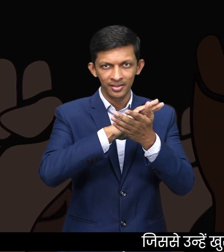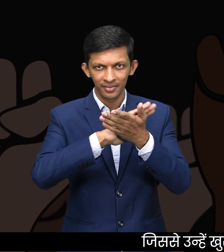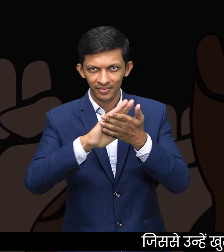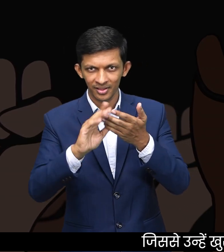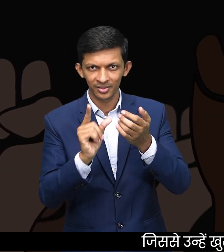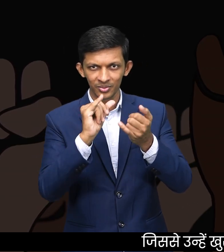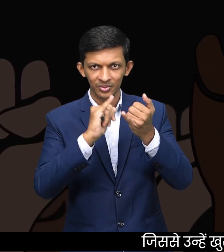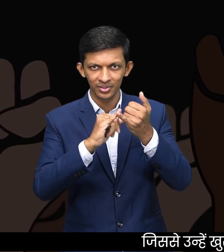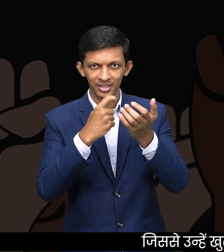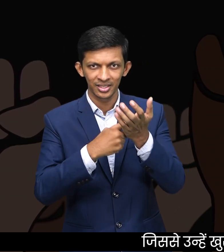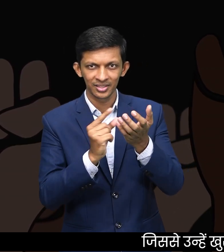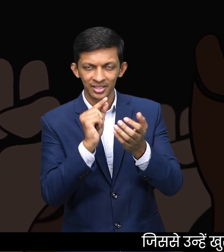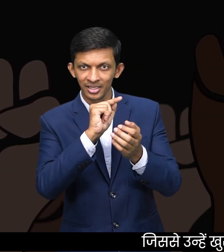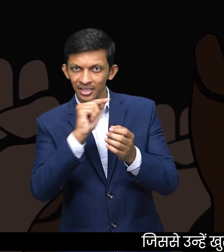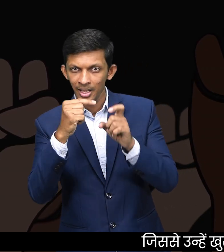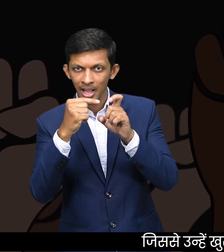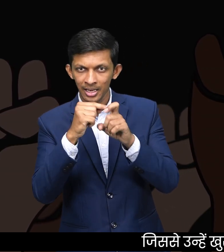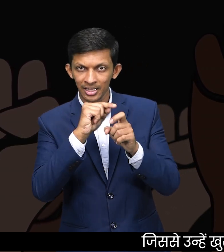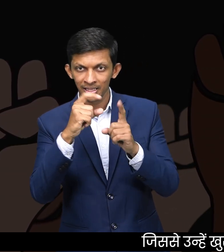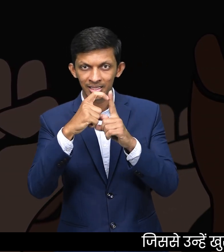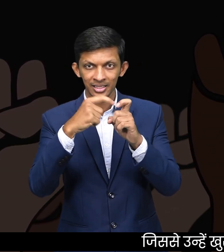जिससे उन्हें खुसरू-ए-डेक्कन की उपाधि मिली।